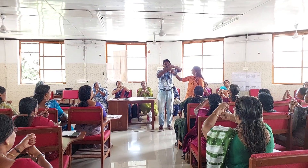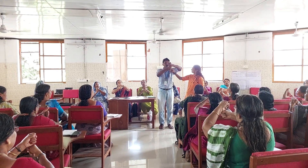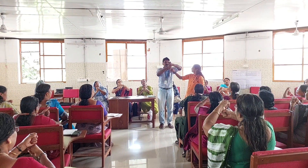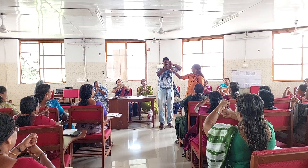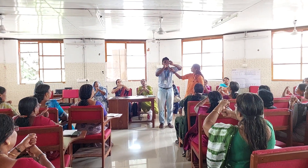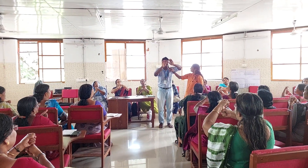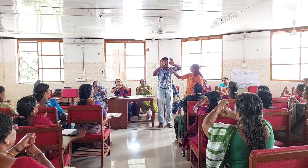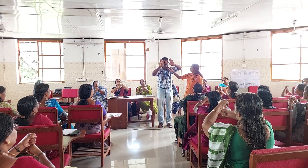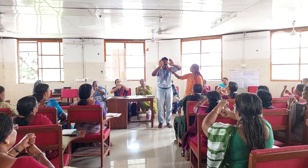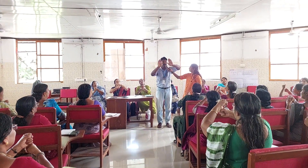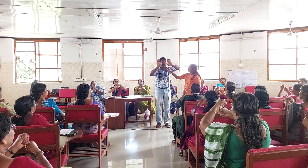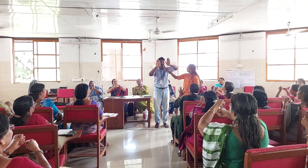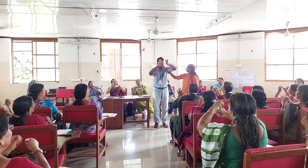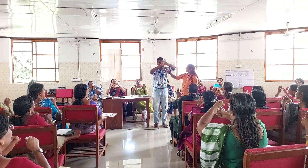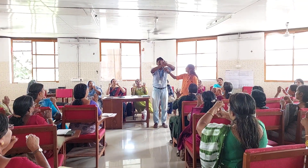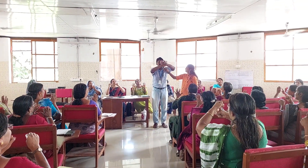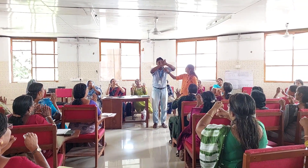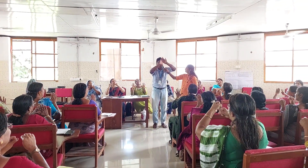എളുപ്പമാണ്. രണ്ട് കൈ നിവർത്തി വെക്കാം, മായ്ച്ചു കളയാം.